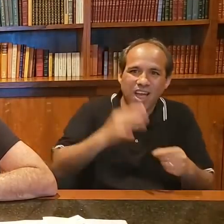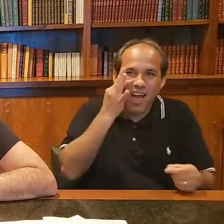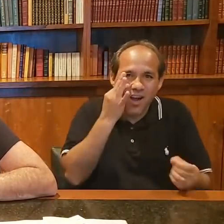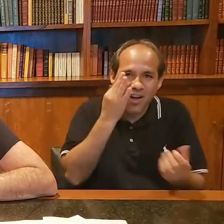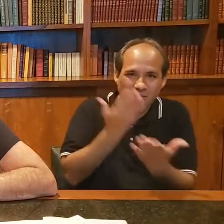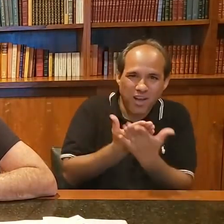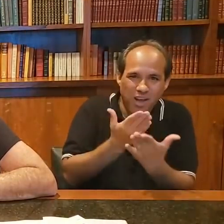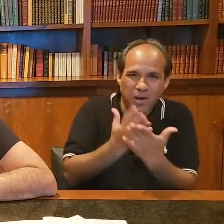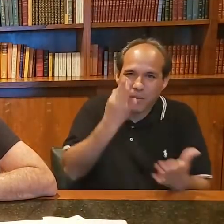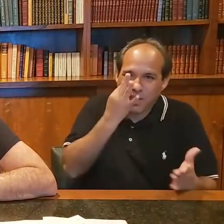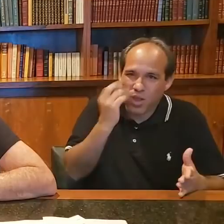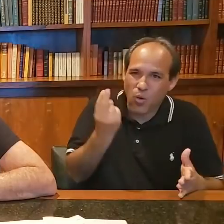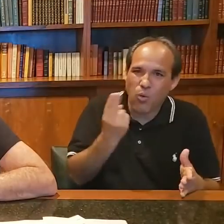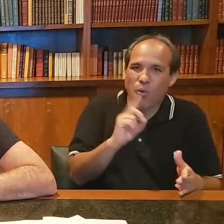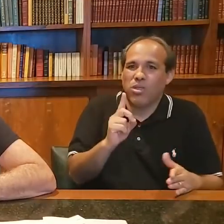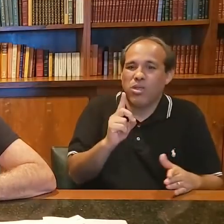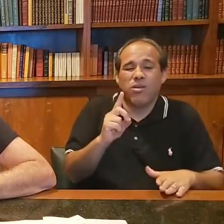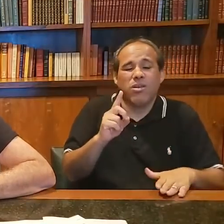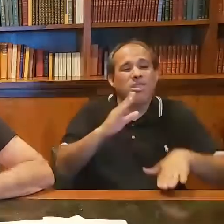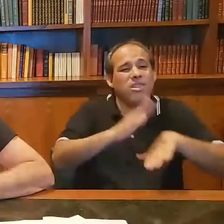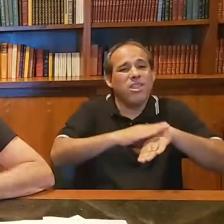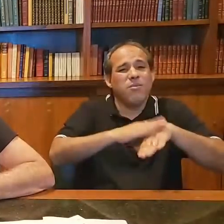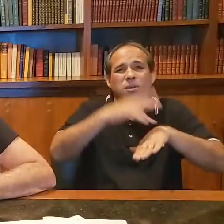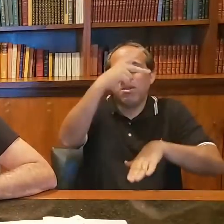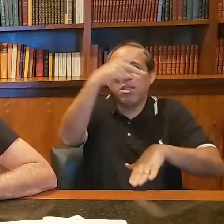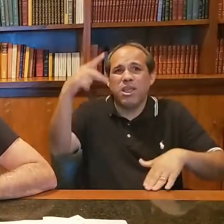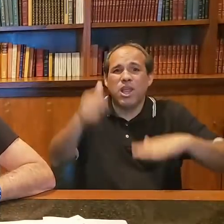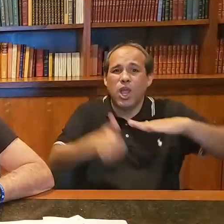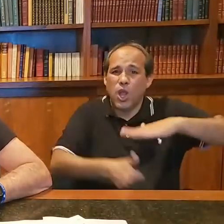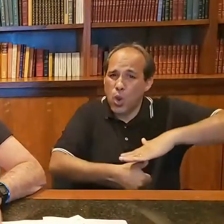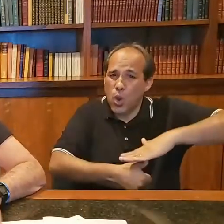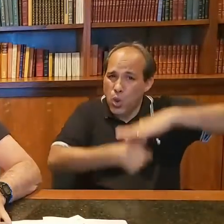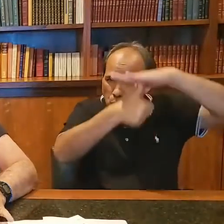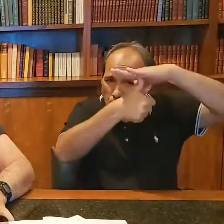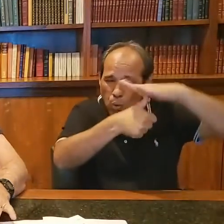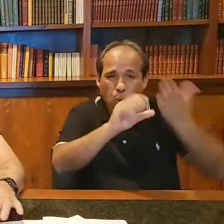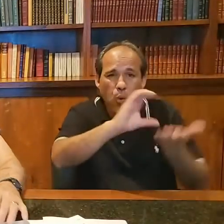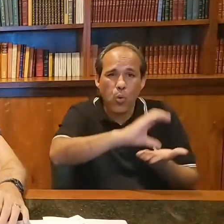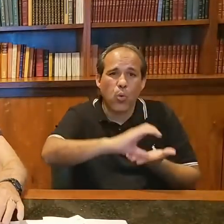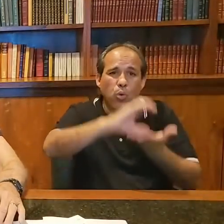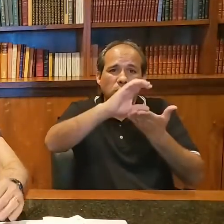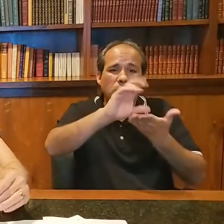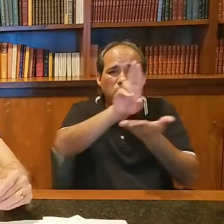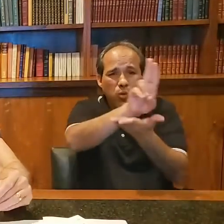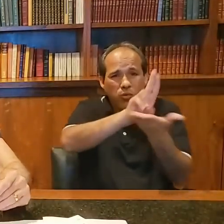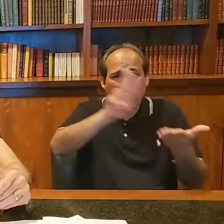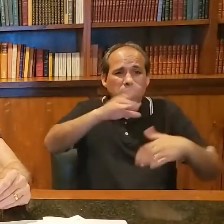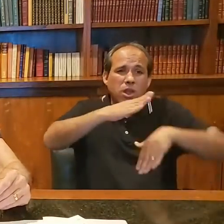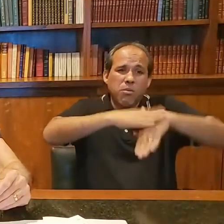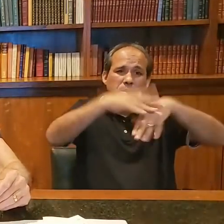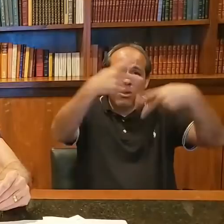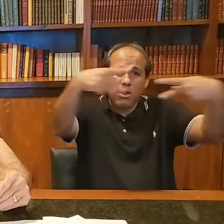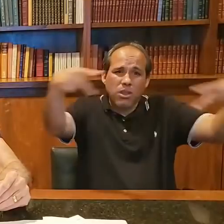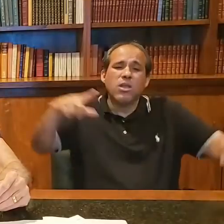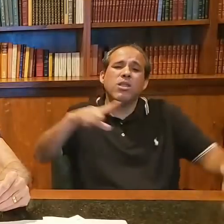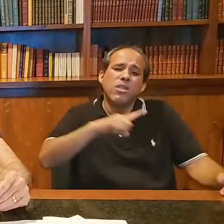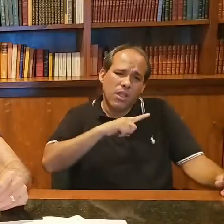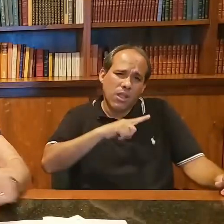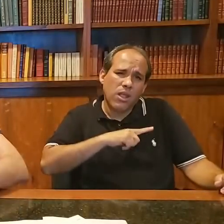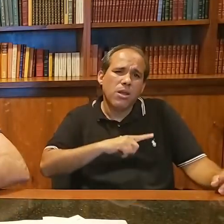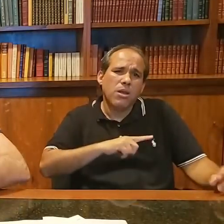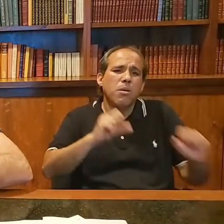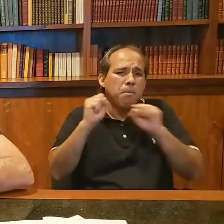nós vamos depender, claro, da avaliação da reitoria, do conselho universitário, que tem esse poder